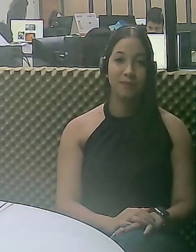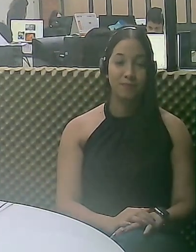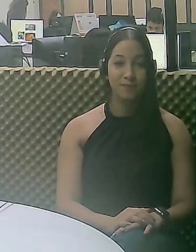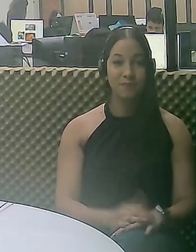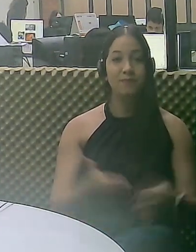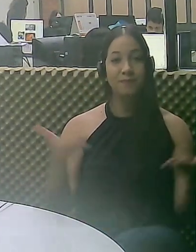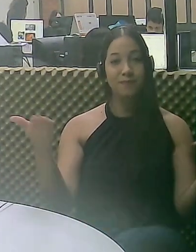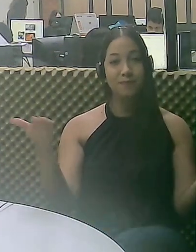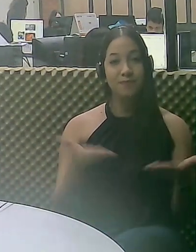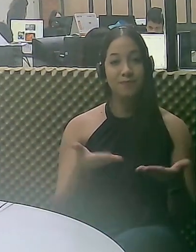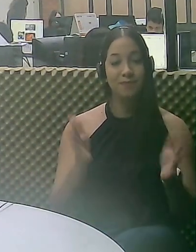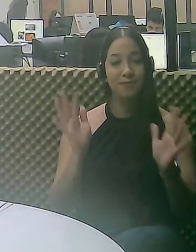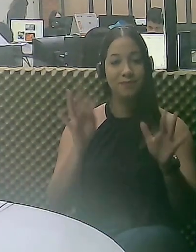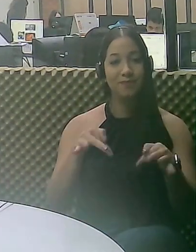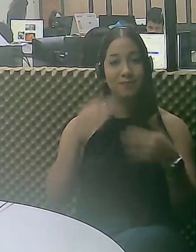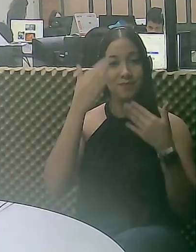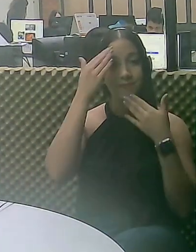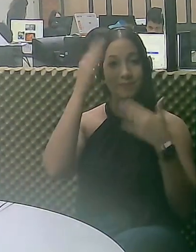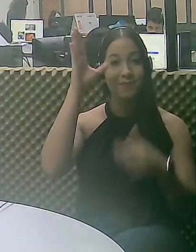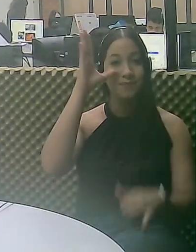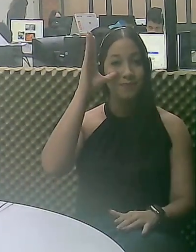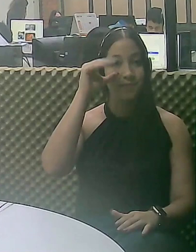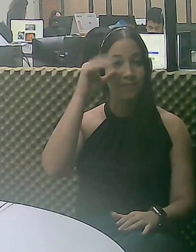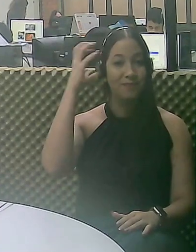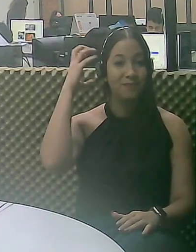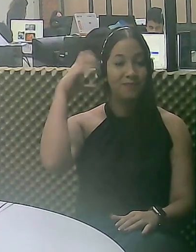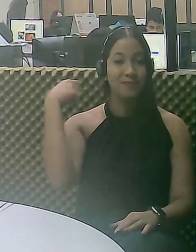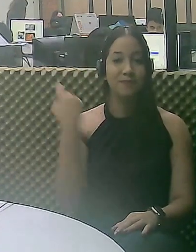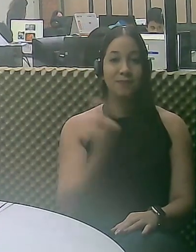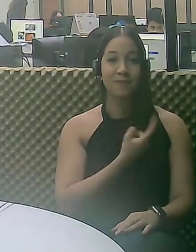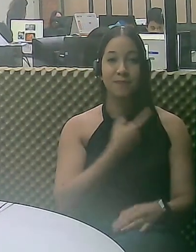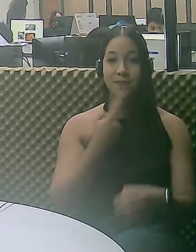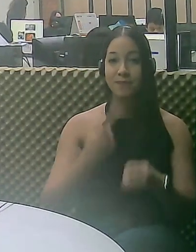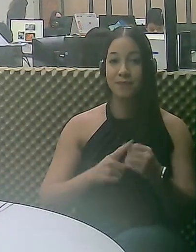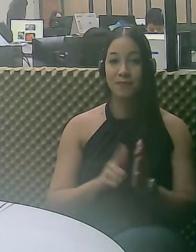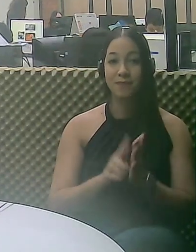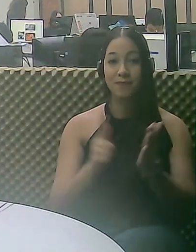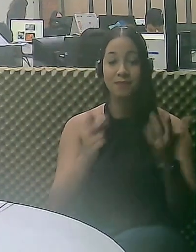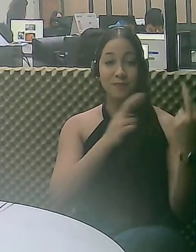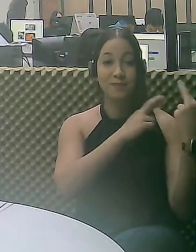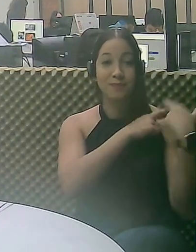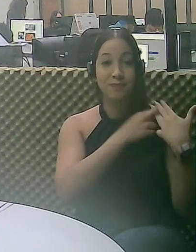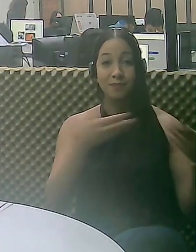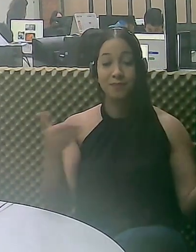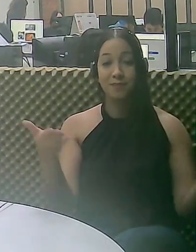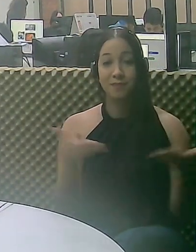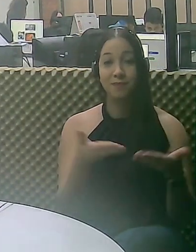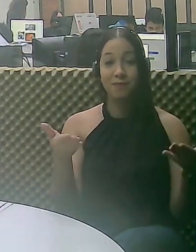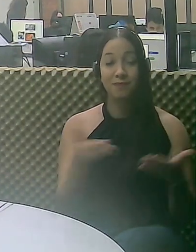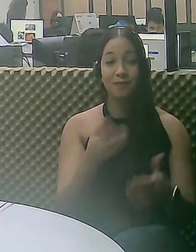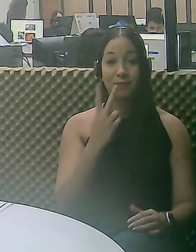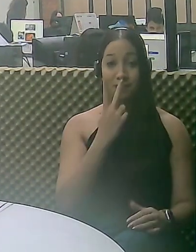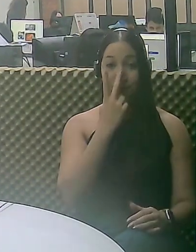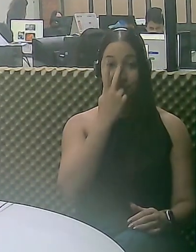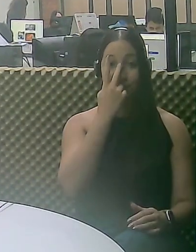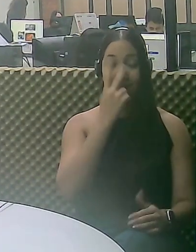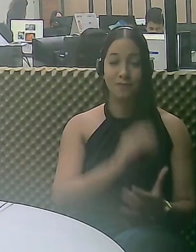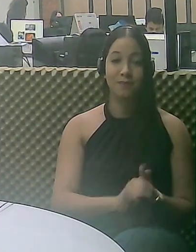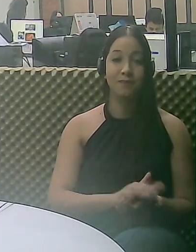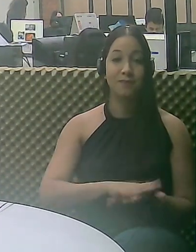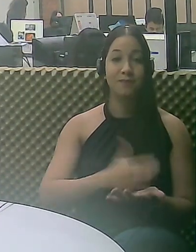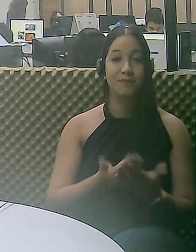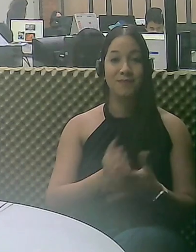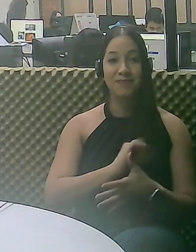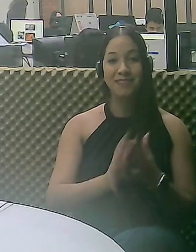A edição de hoje fica por aqui. Obrigado pela sua audiência, Rádio Nossa Cidade. Jornalista responsável pela edição, Vanessa